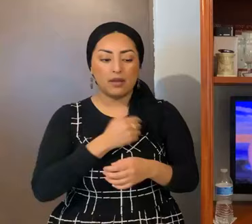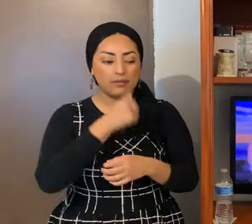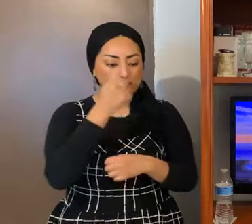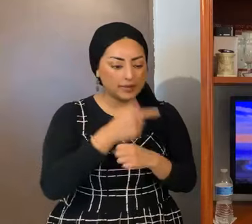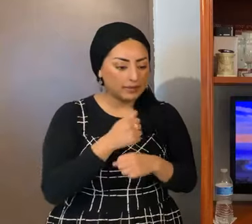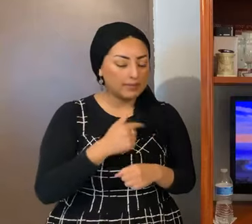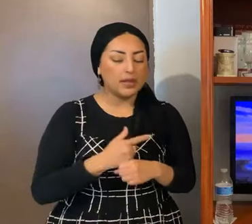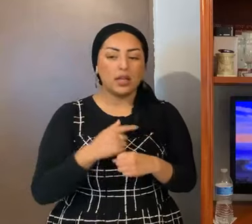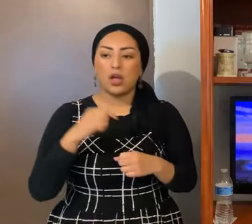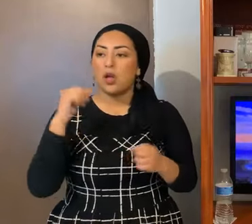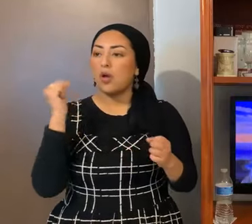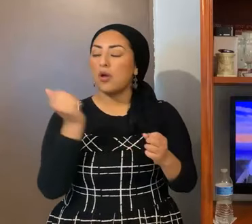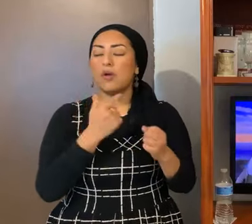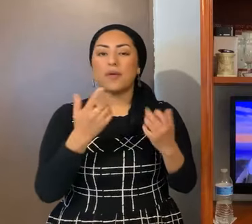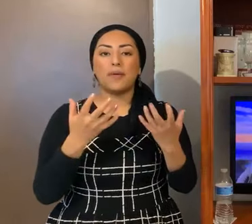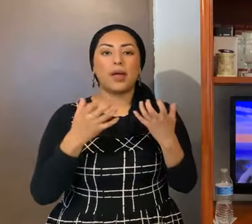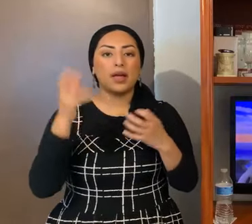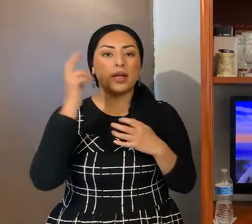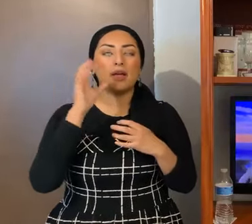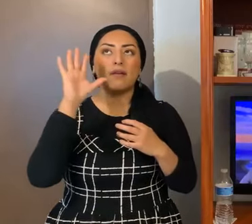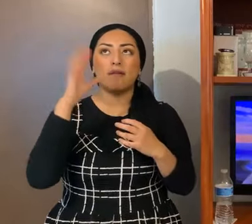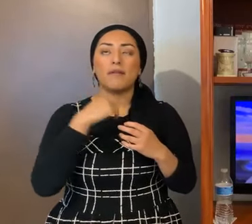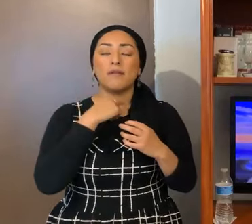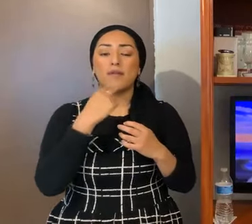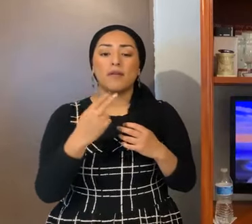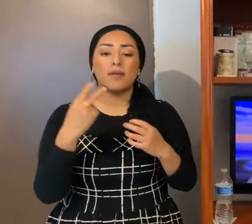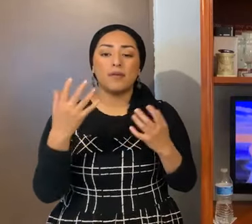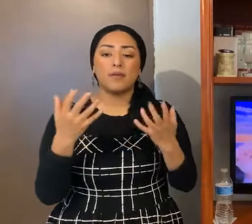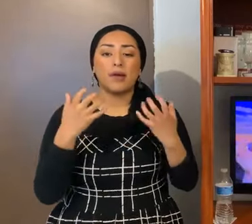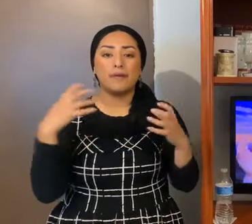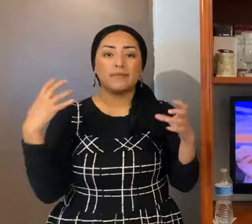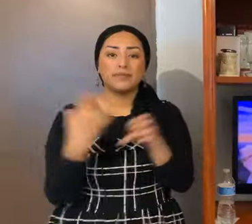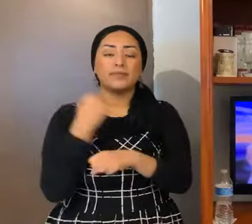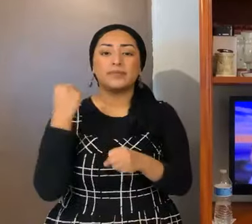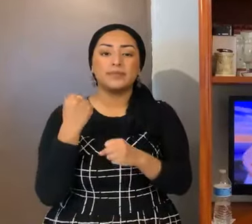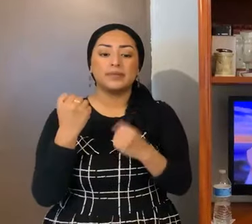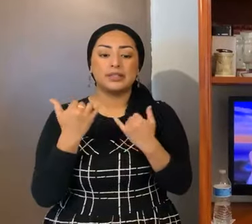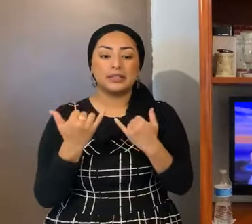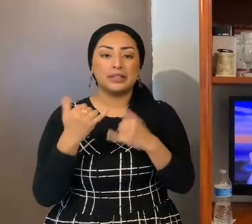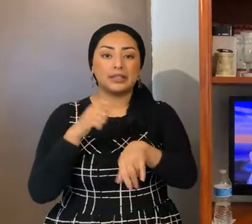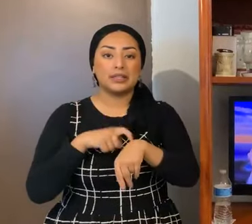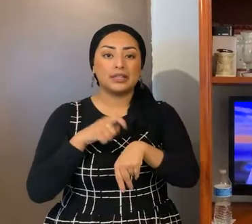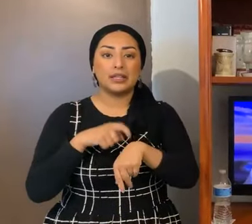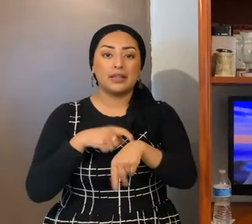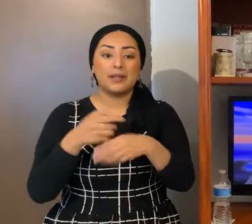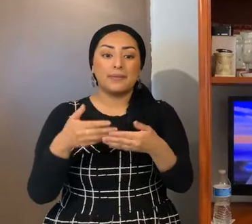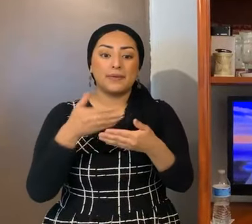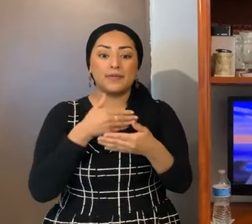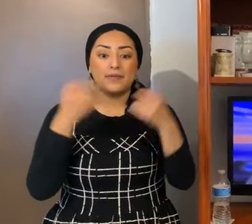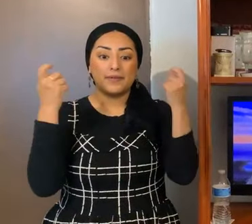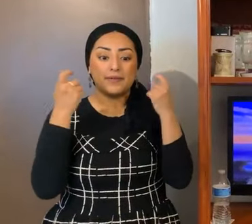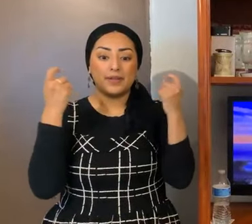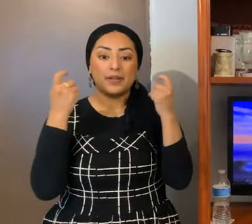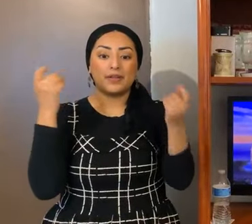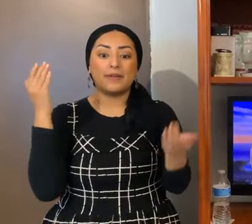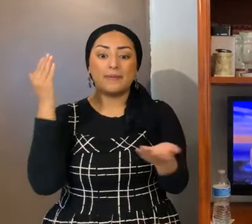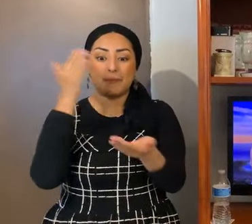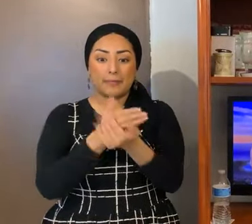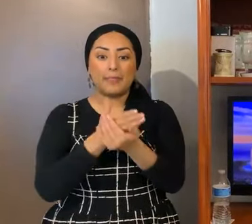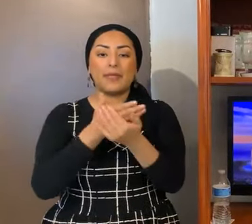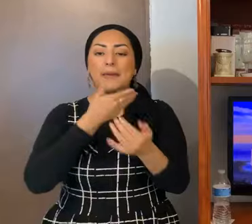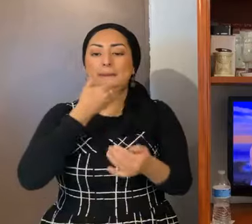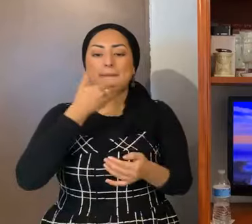Sahim. Todos queremos escuchar tu voz, Abba, porque queremos aprovechar estos minutos antes de tus fiestas para llegar a